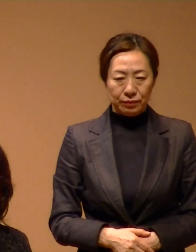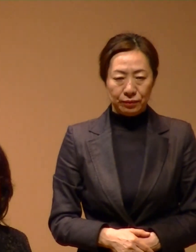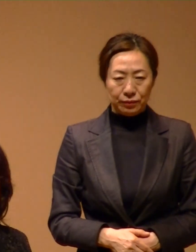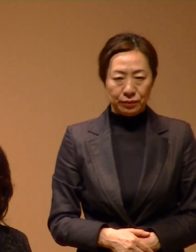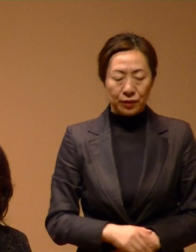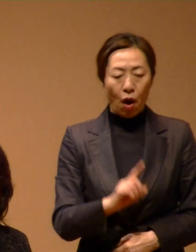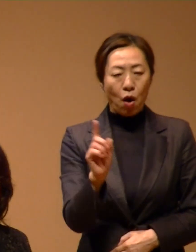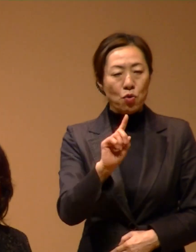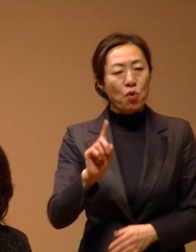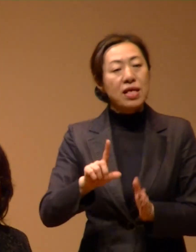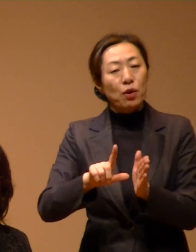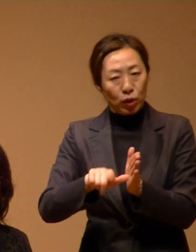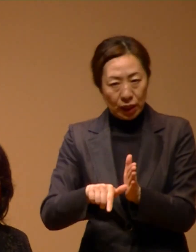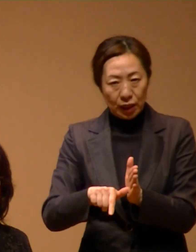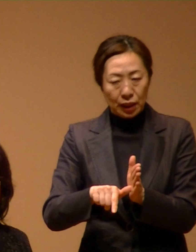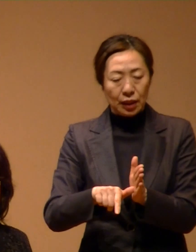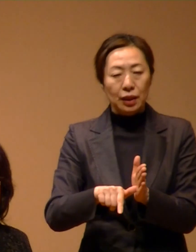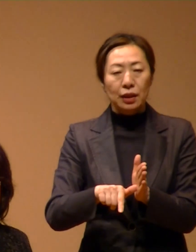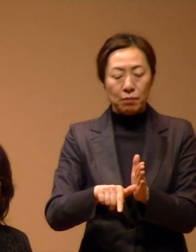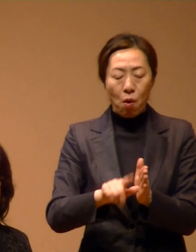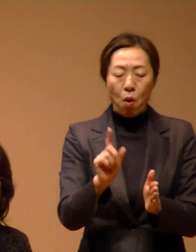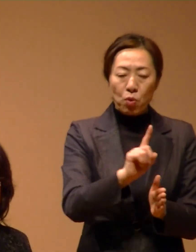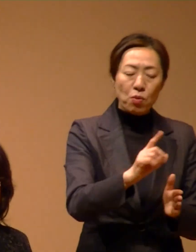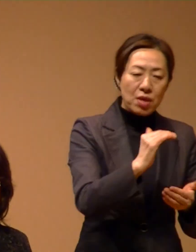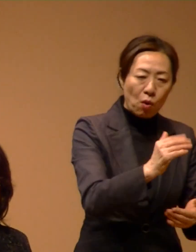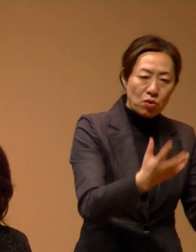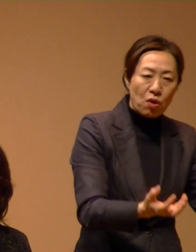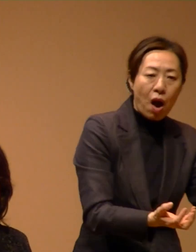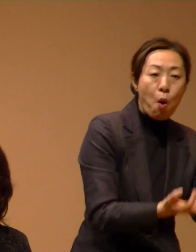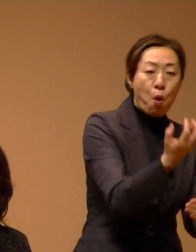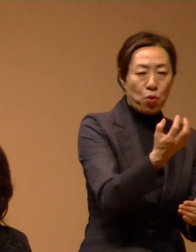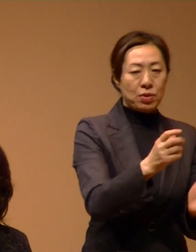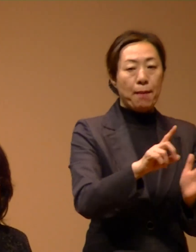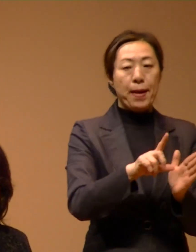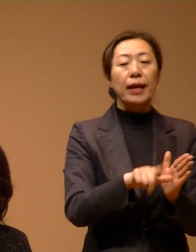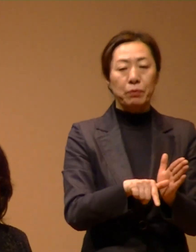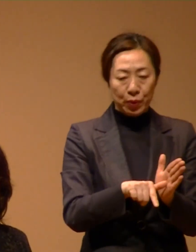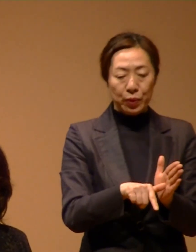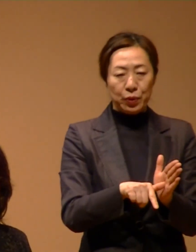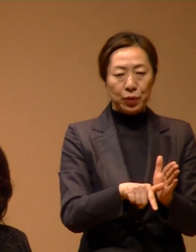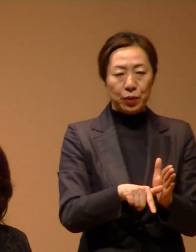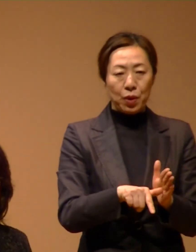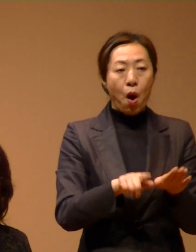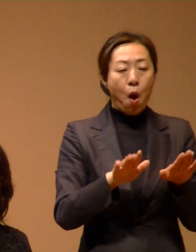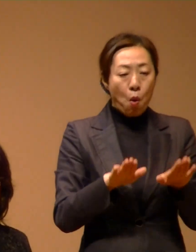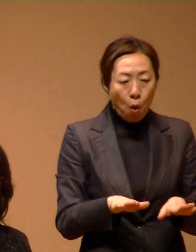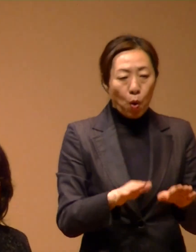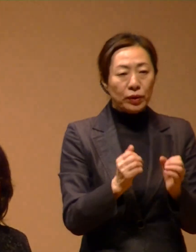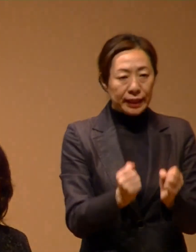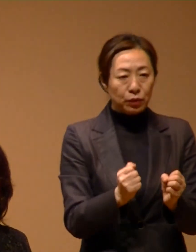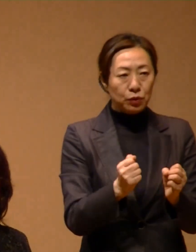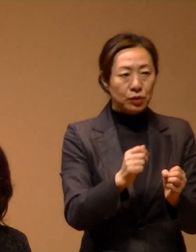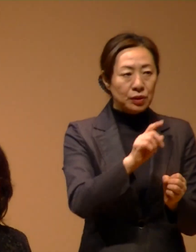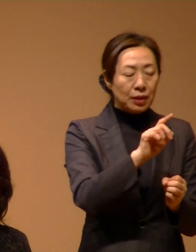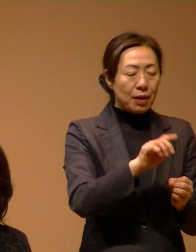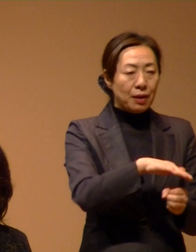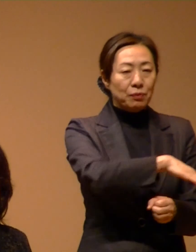どんな時も、どんなことが起こっても、ここにいるそれぞれの人